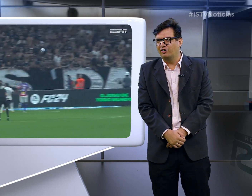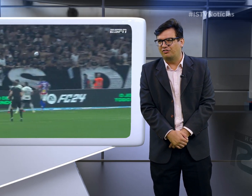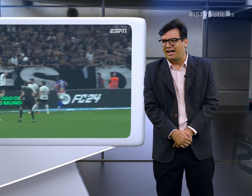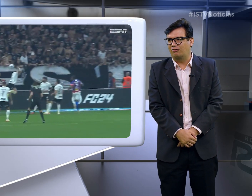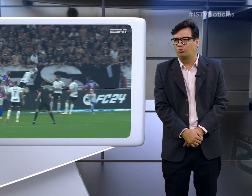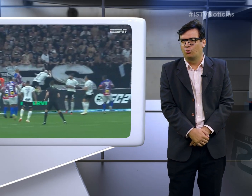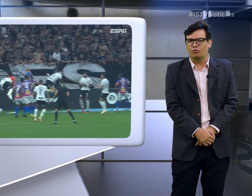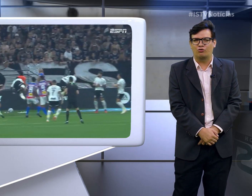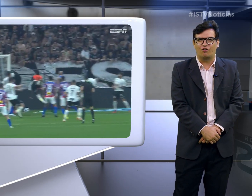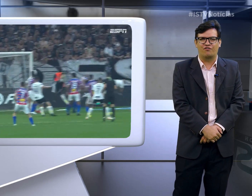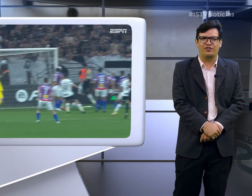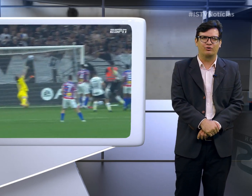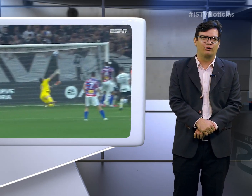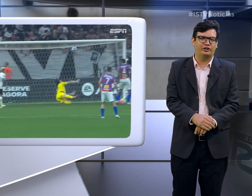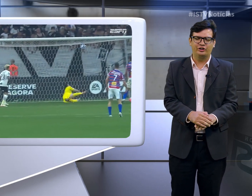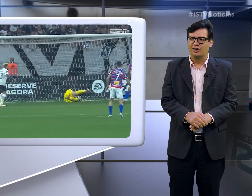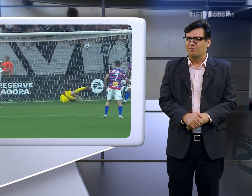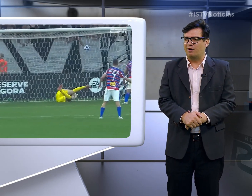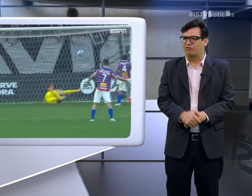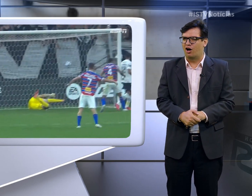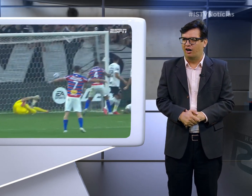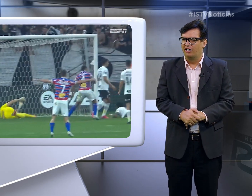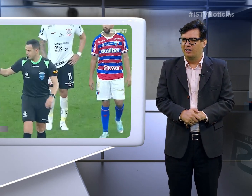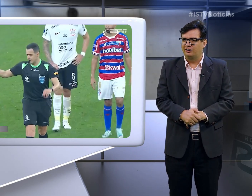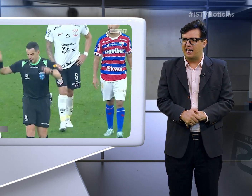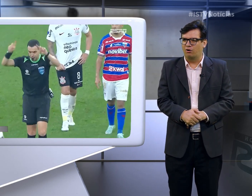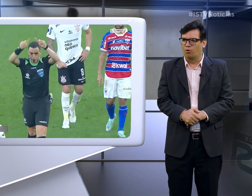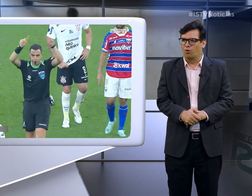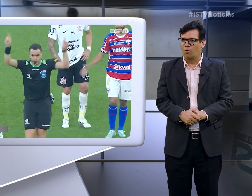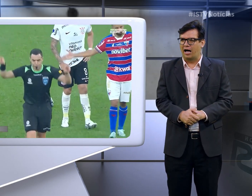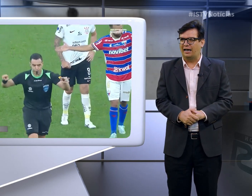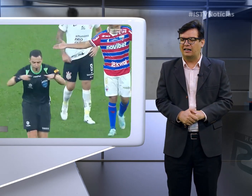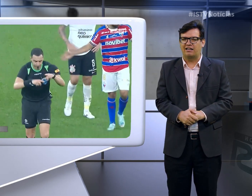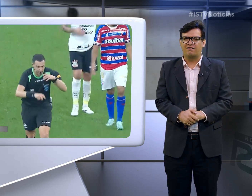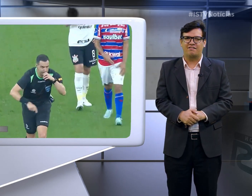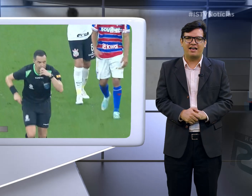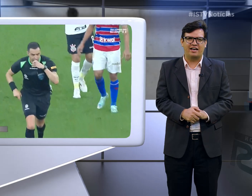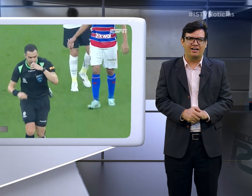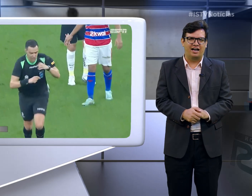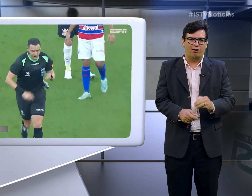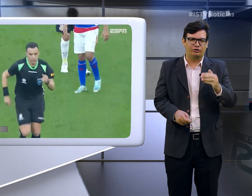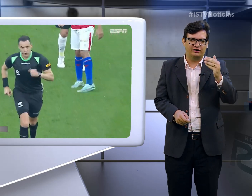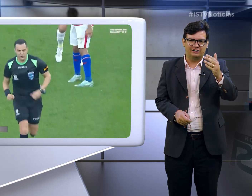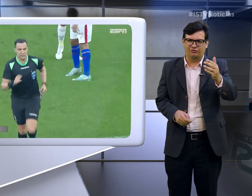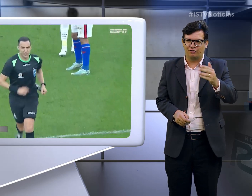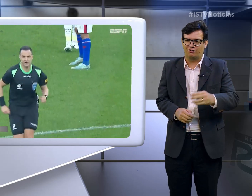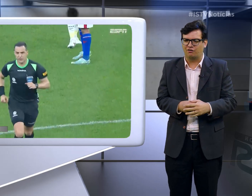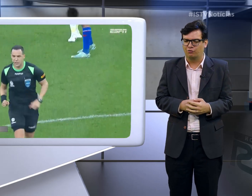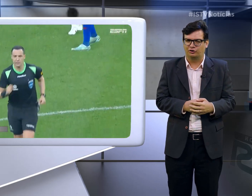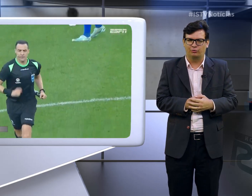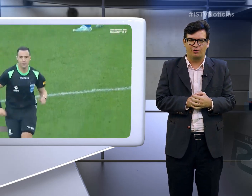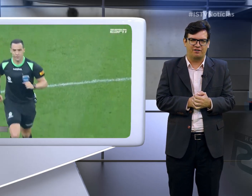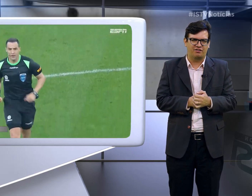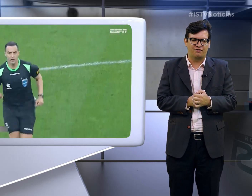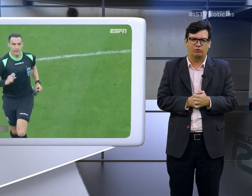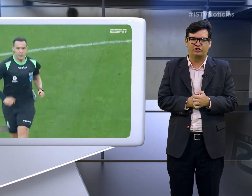tá tudo sofrendo hoje, mas ó, quero agradecer a audiência de vocês hoje com o ISTV